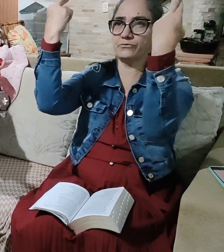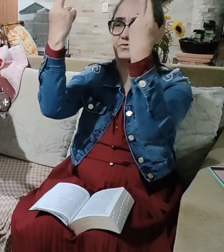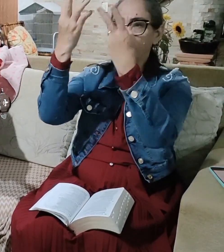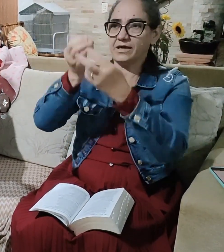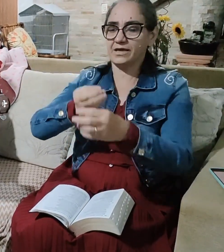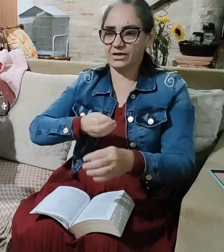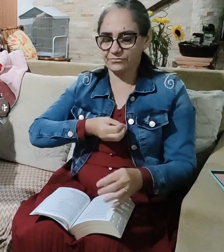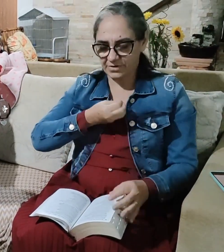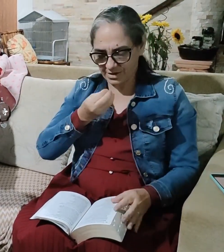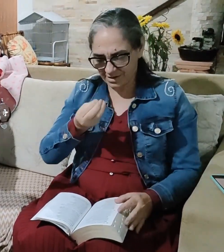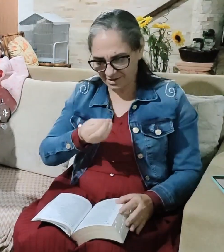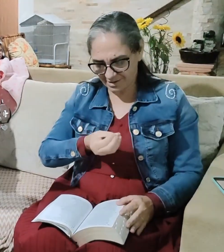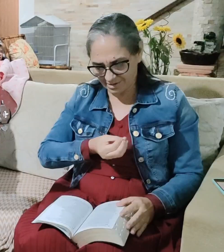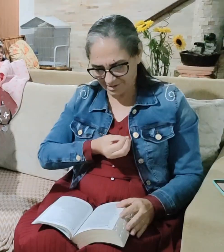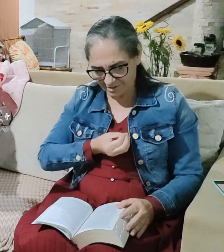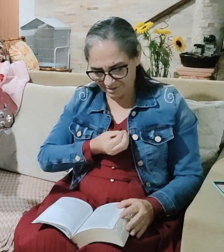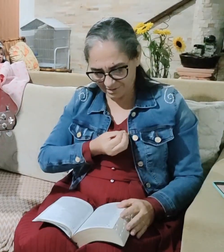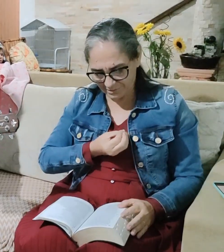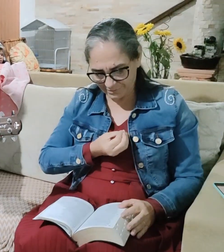viver.